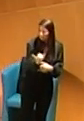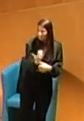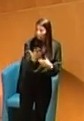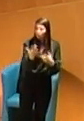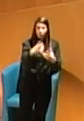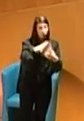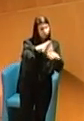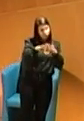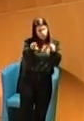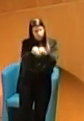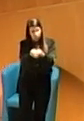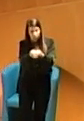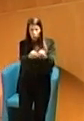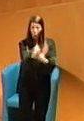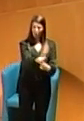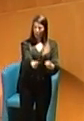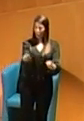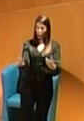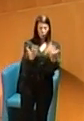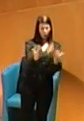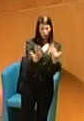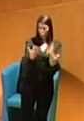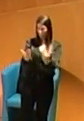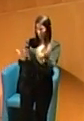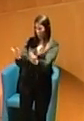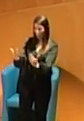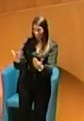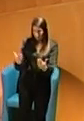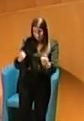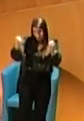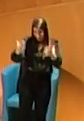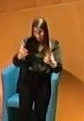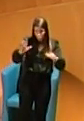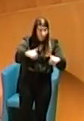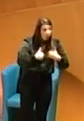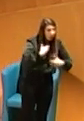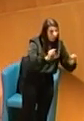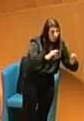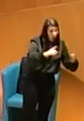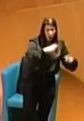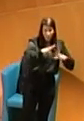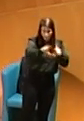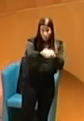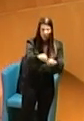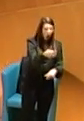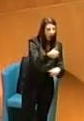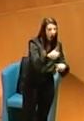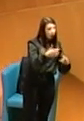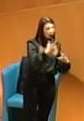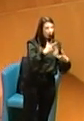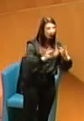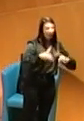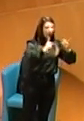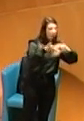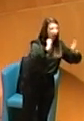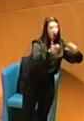familles où on compare les enfants entre eux, il n'y a pas besoin du handicap, ça peut arriver dans n'importe quelle famille, s'il y en a un qui est brillant et l'autre moins. Je